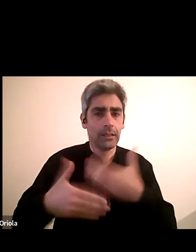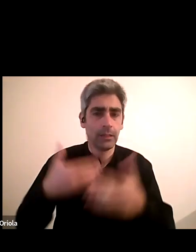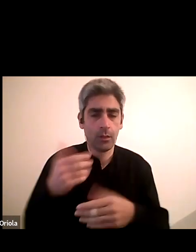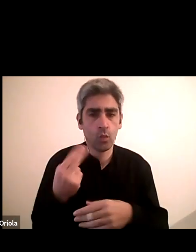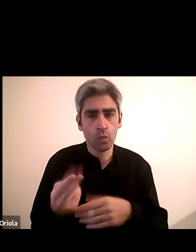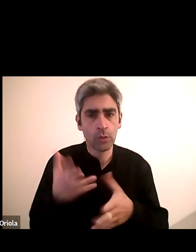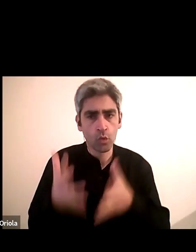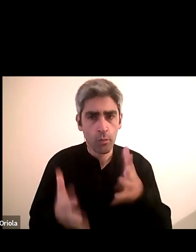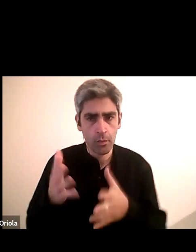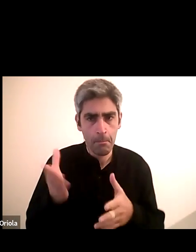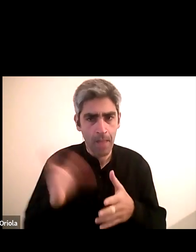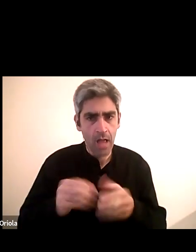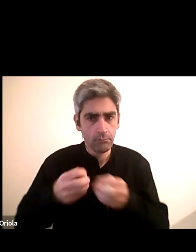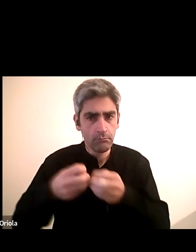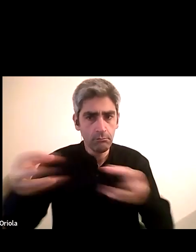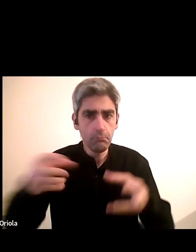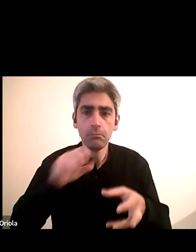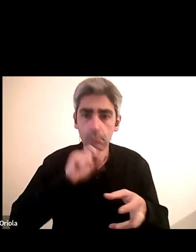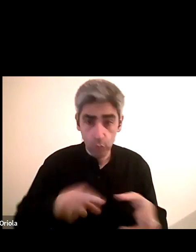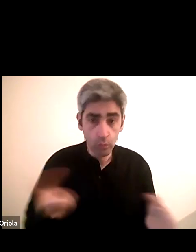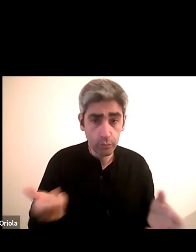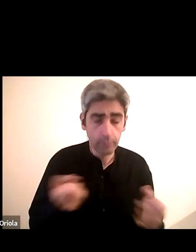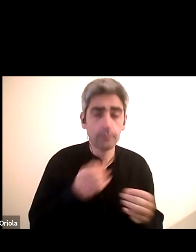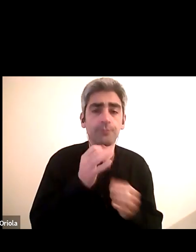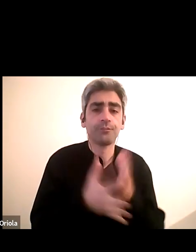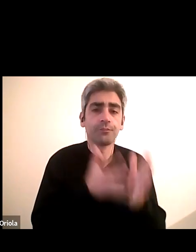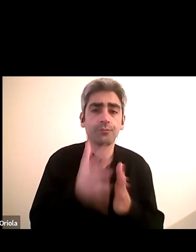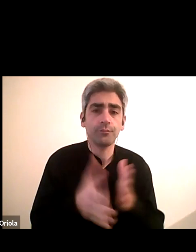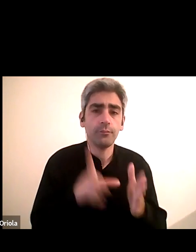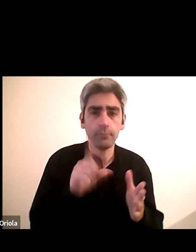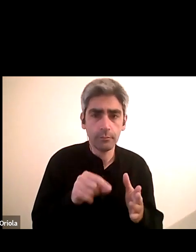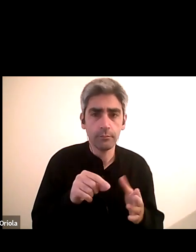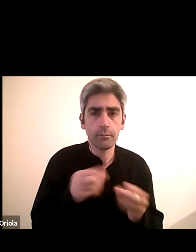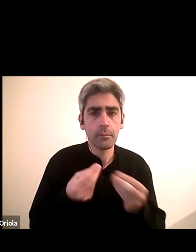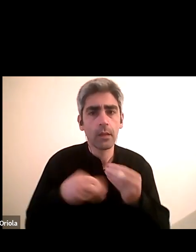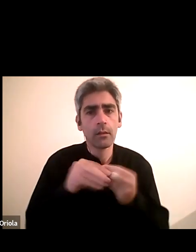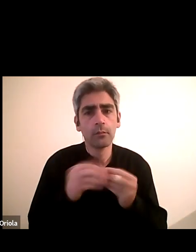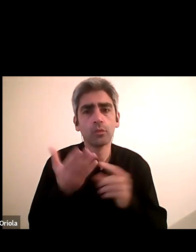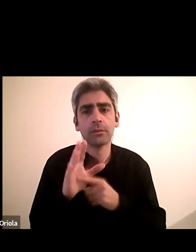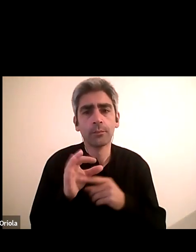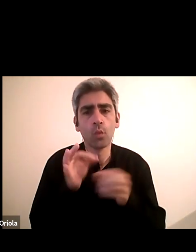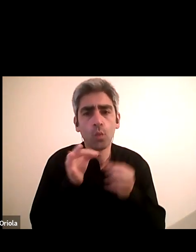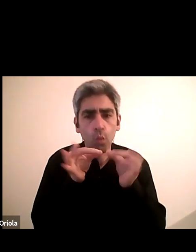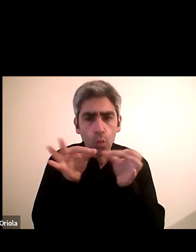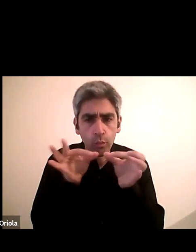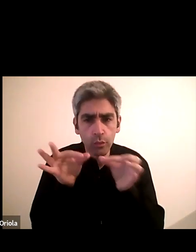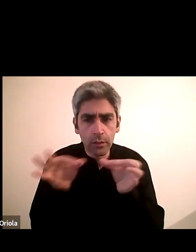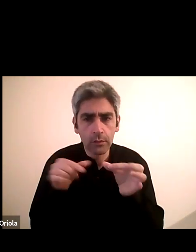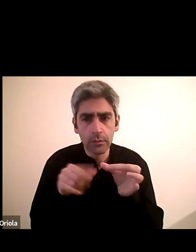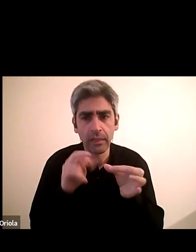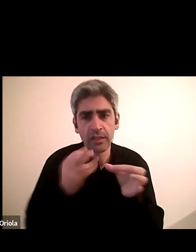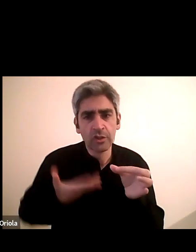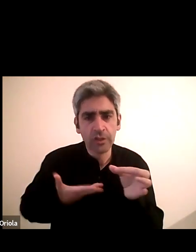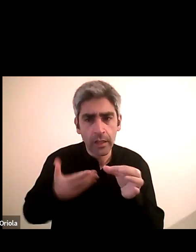utilização de robôs. A fabricação aditiva, por exemplo, de componentes em